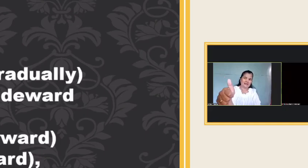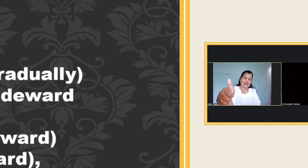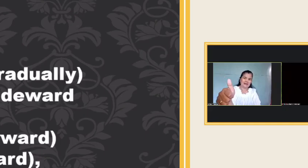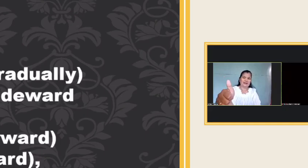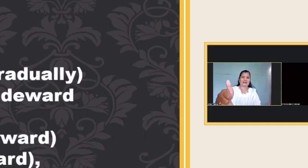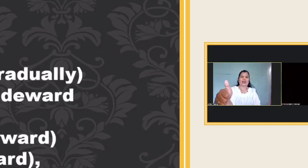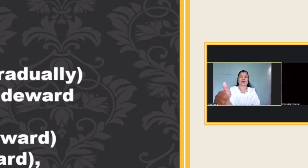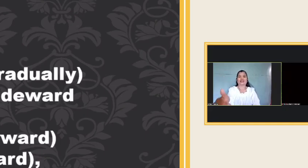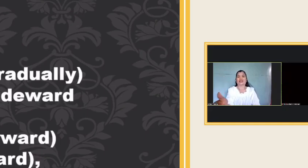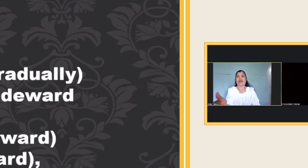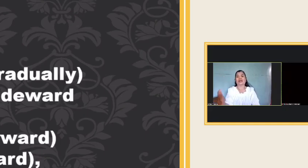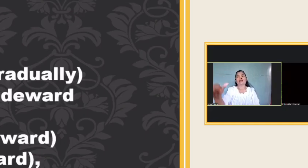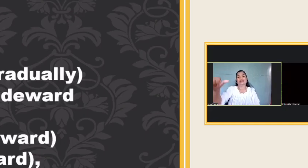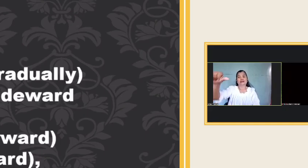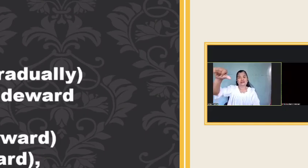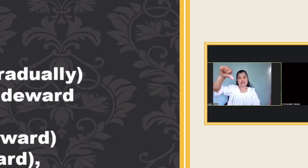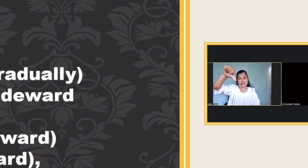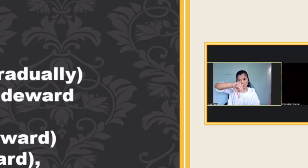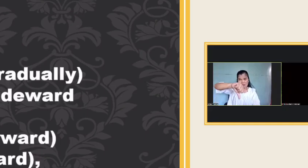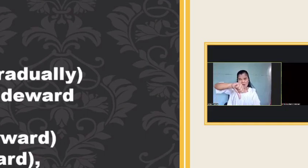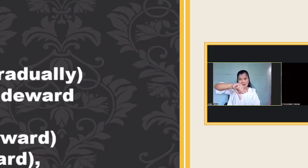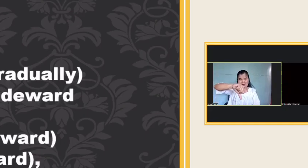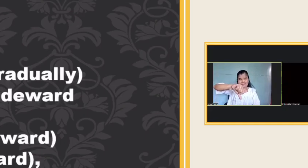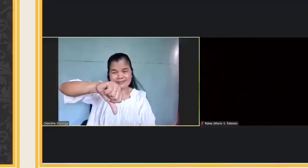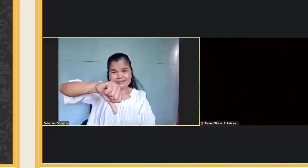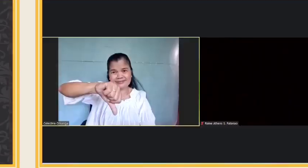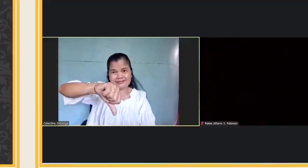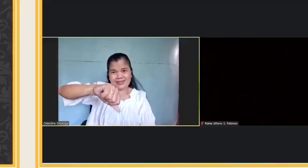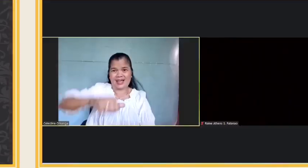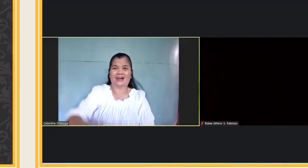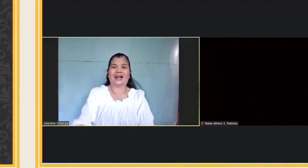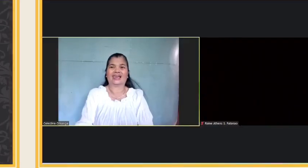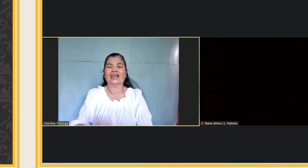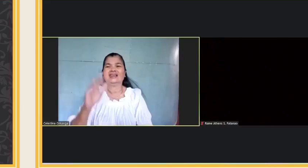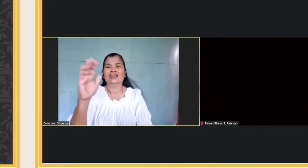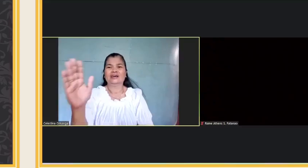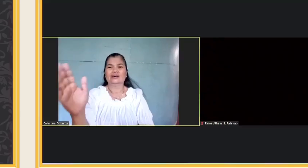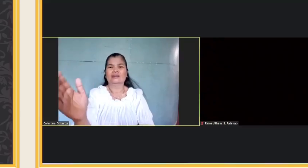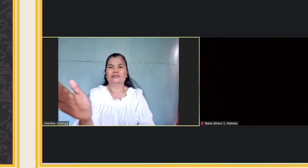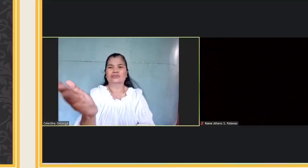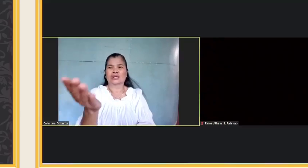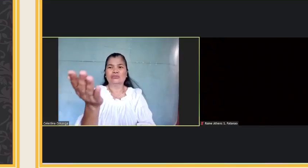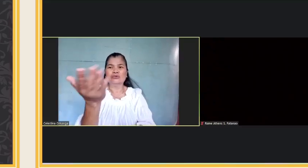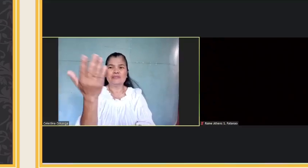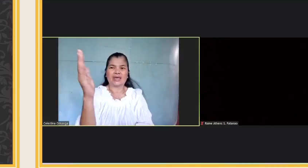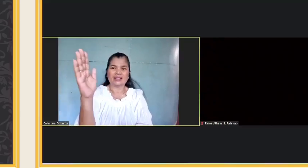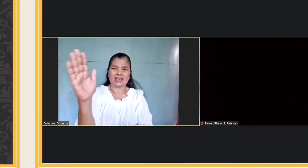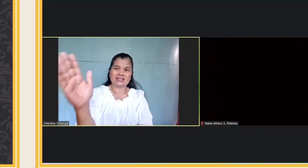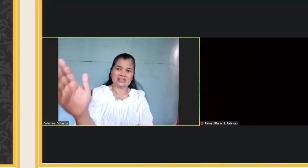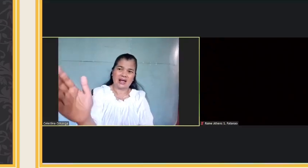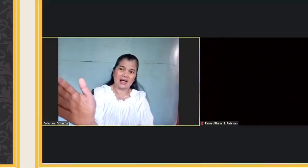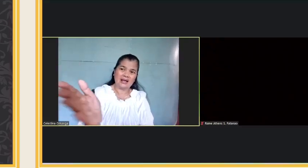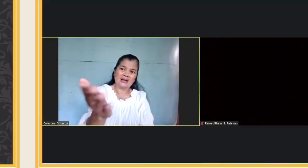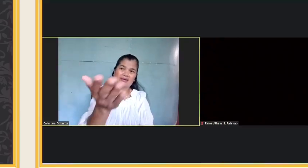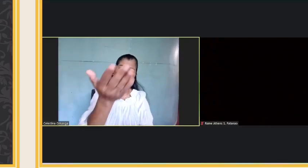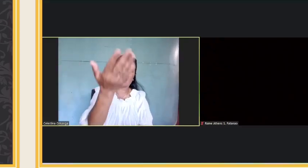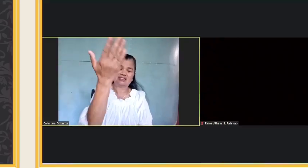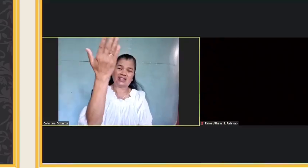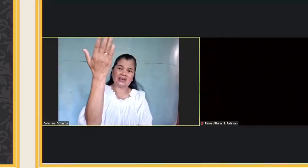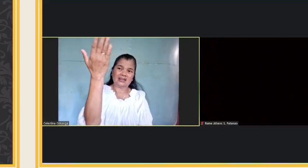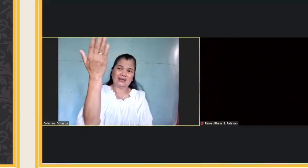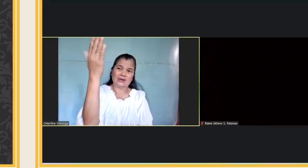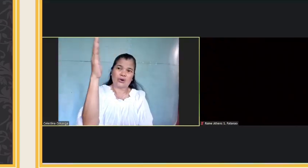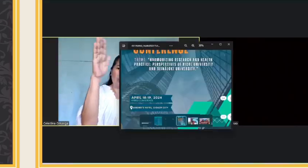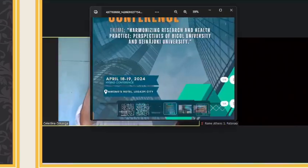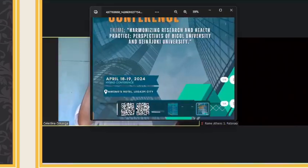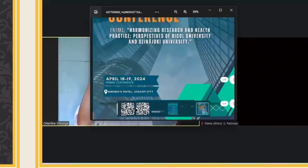forward. Okay, and then downward. Again, so movement is the